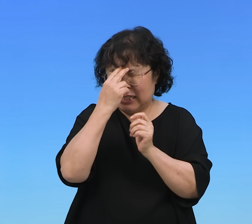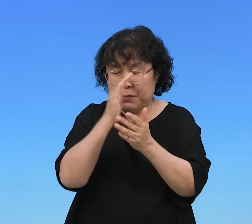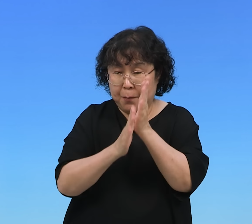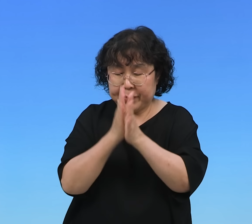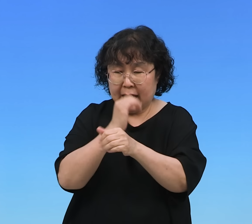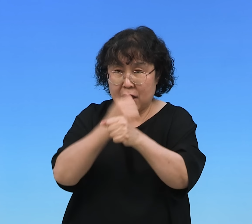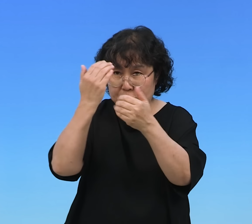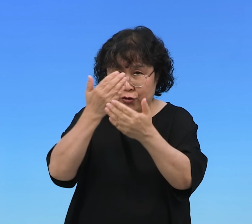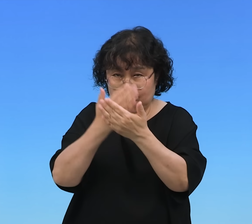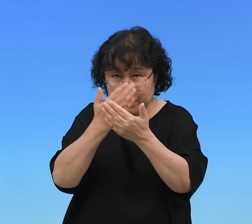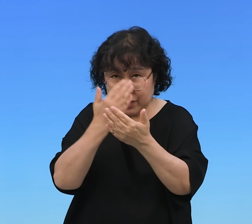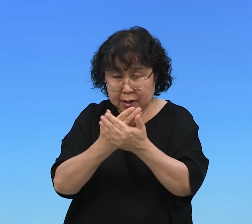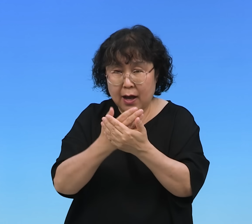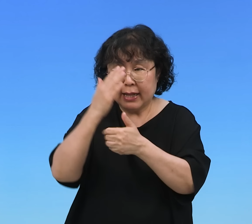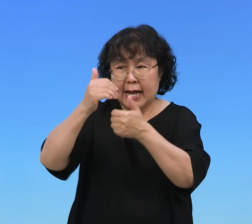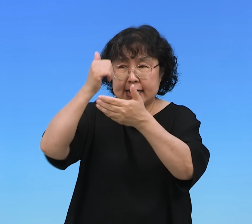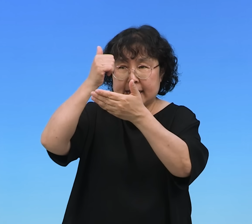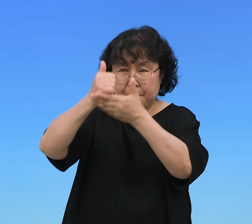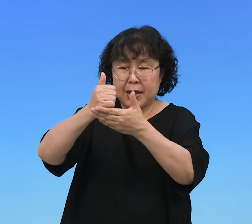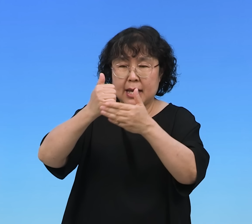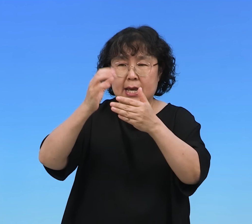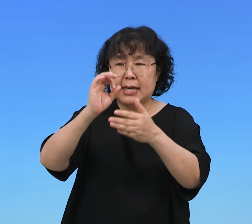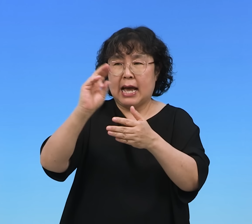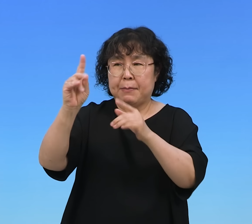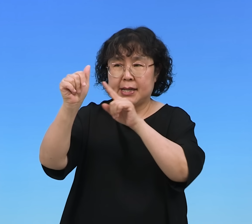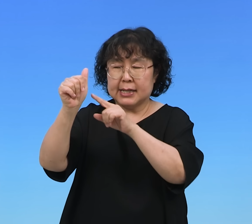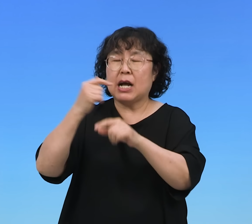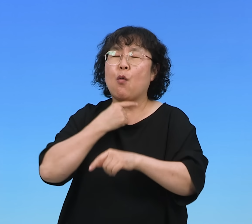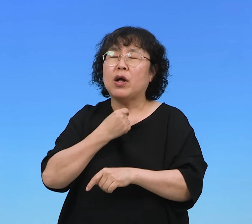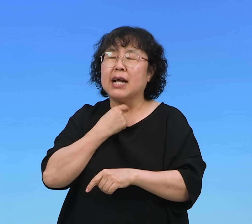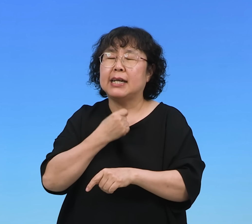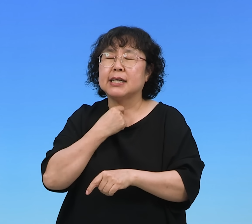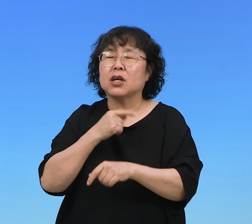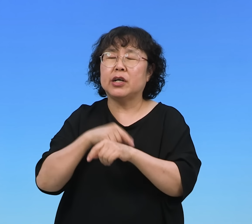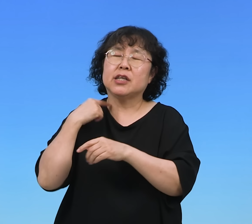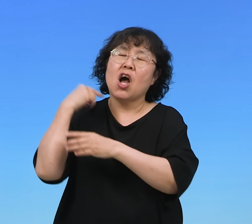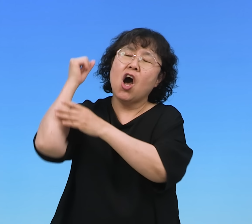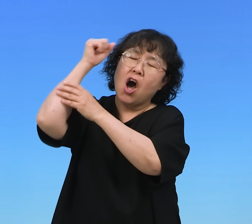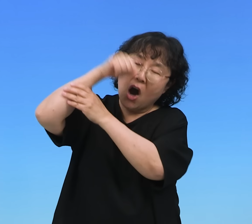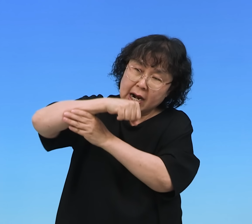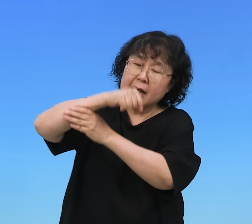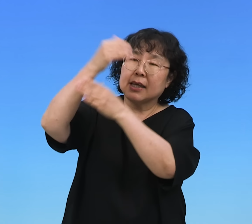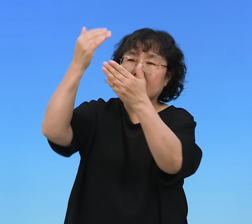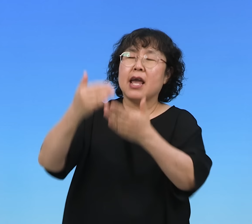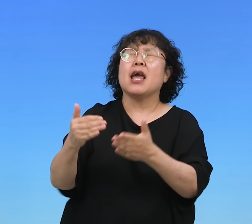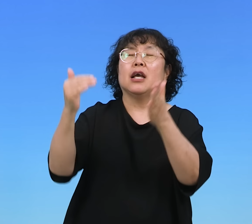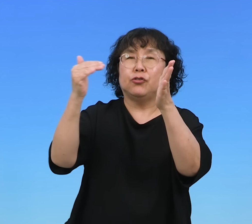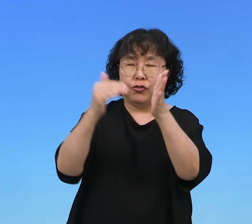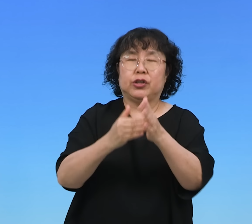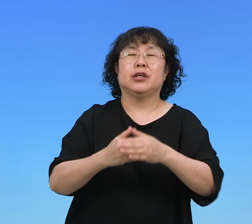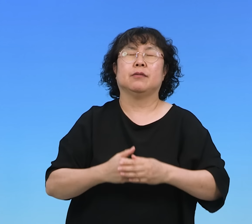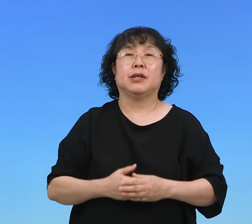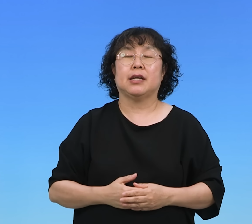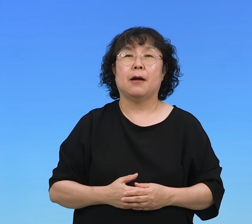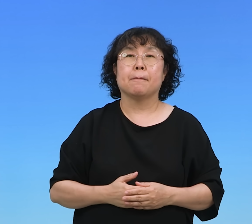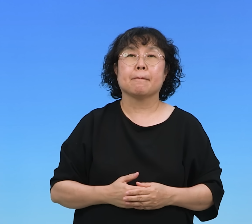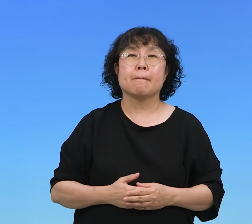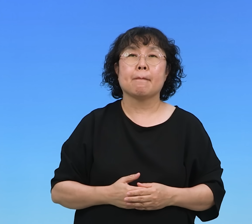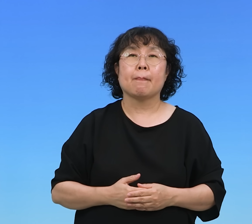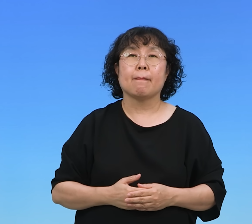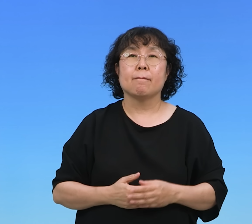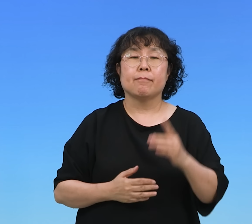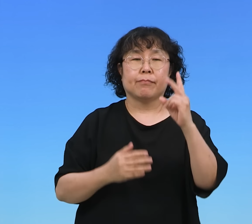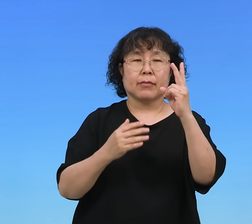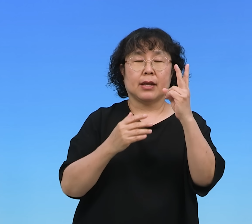하나님이 그가 구하는 것을 허락하셨더라 한 번 더요 하나님이 그가 구하는 것을 허락하셨더라